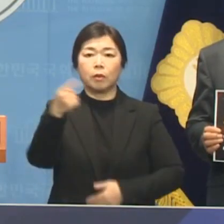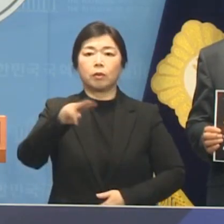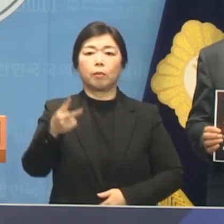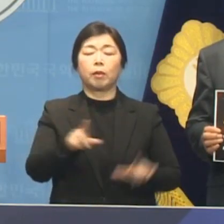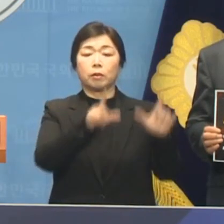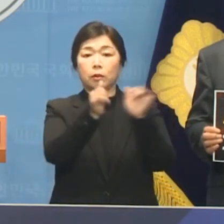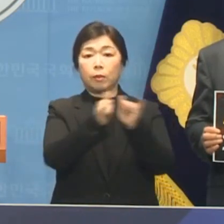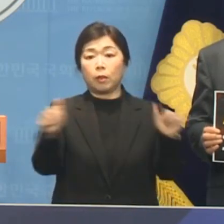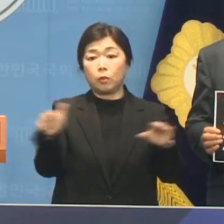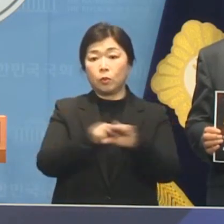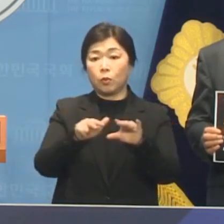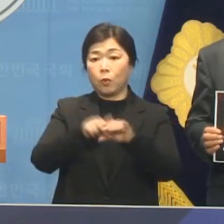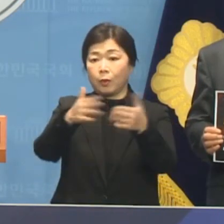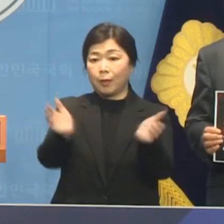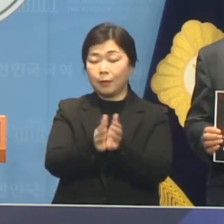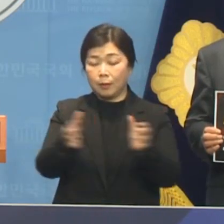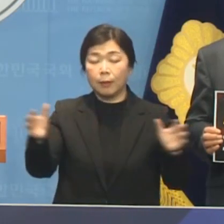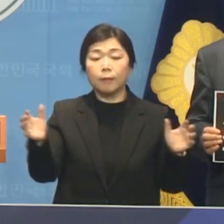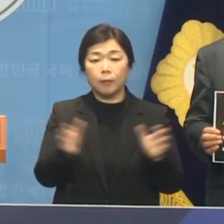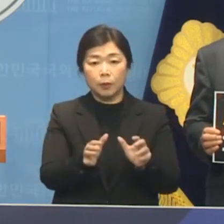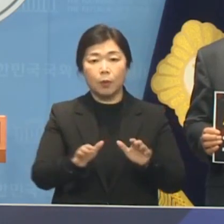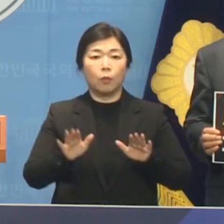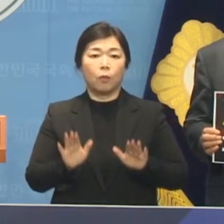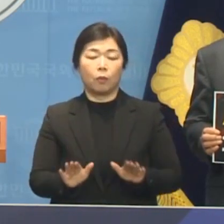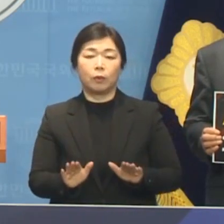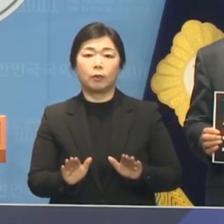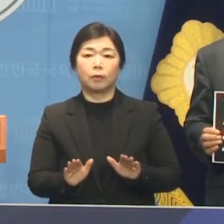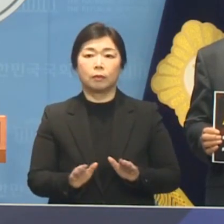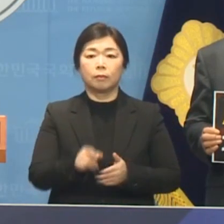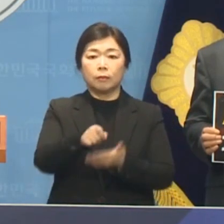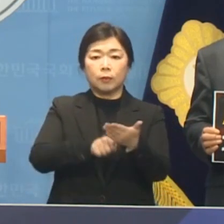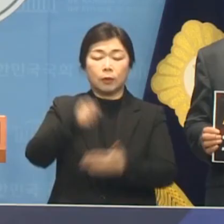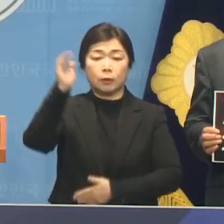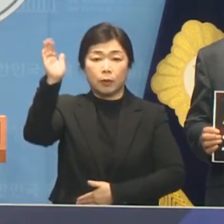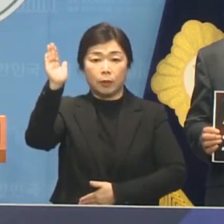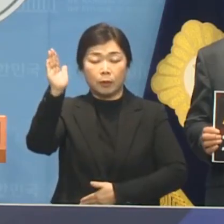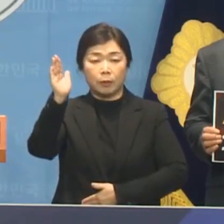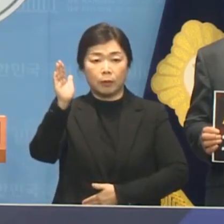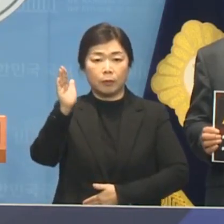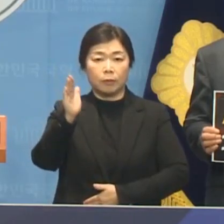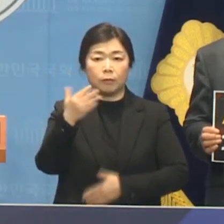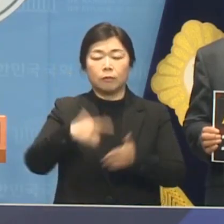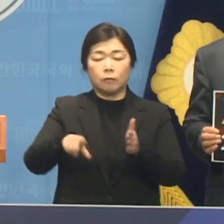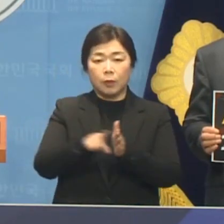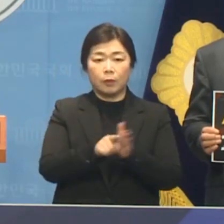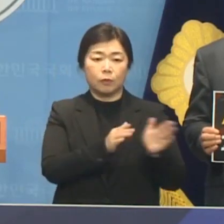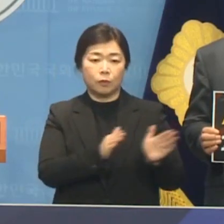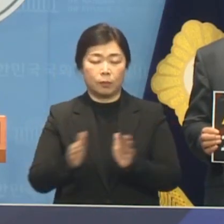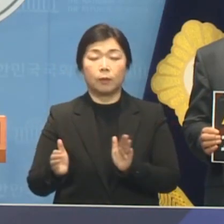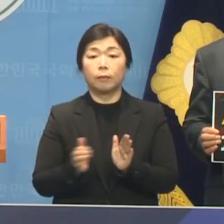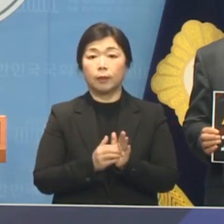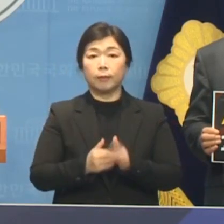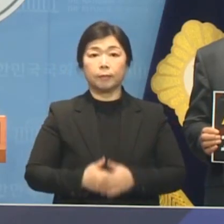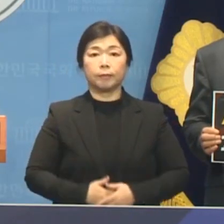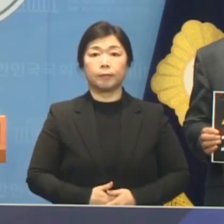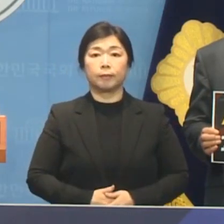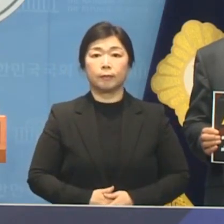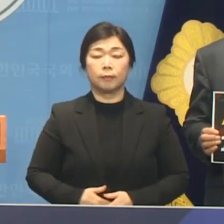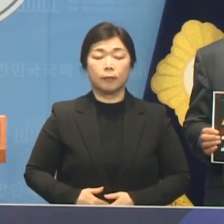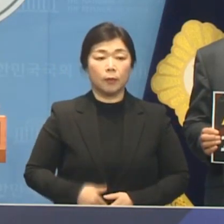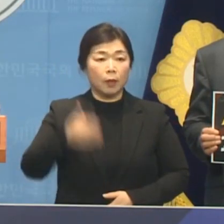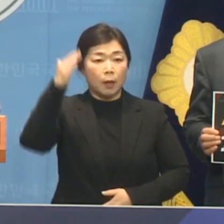종교단체 뜻을 같이 해서 오늘 기자회견의 자리를 마련했습니다.